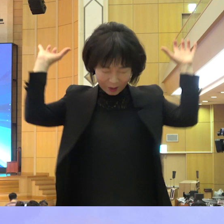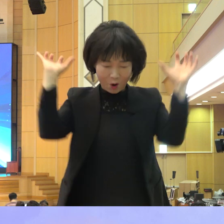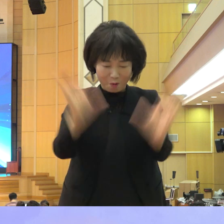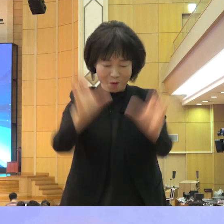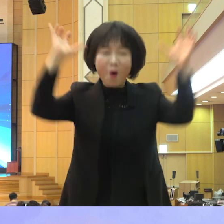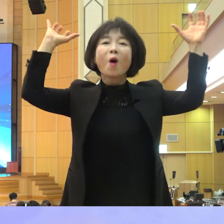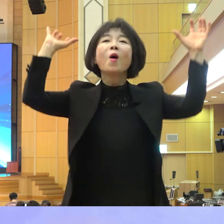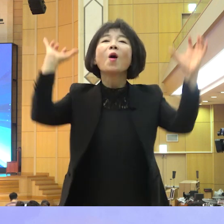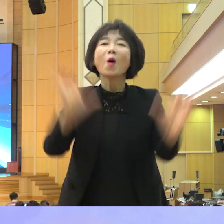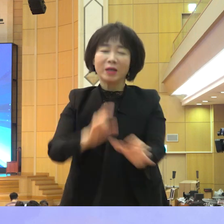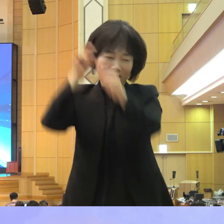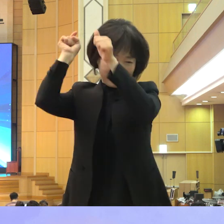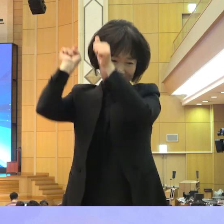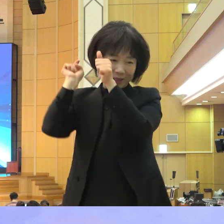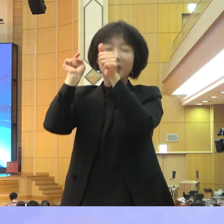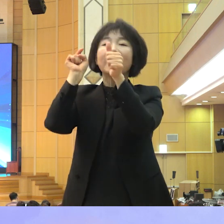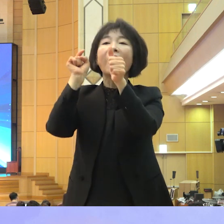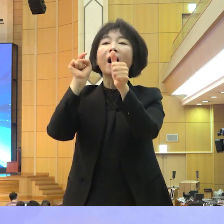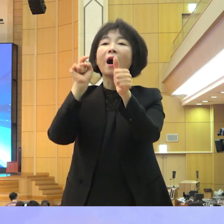성회로